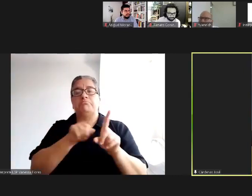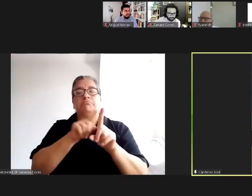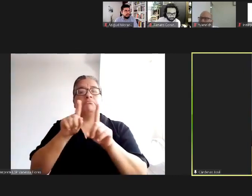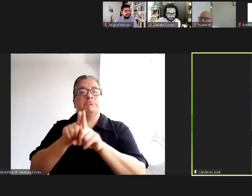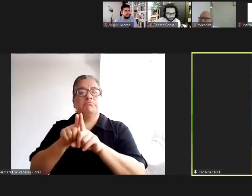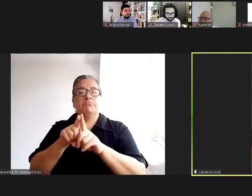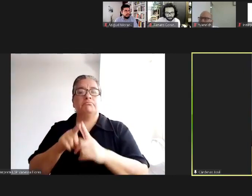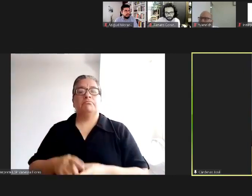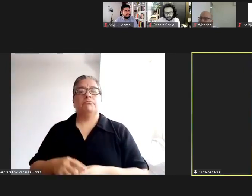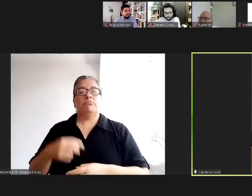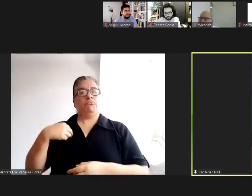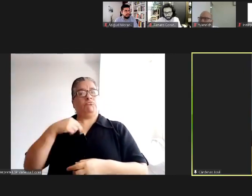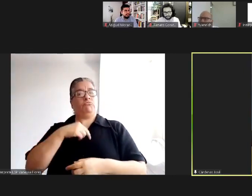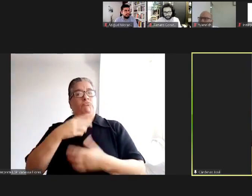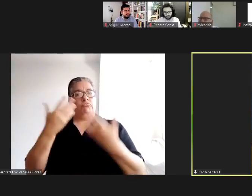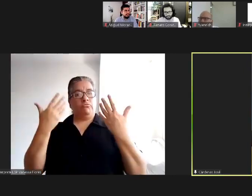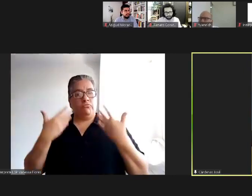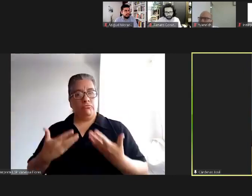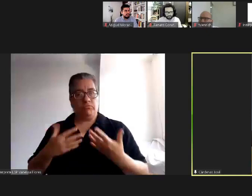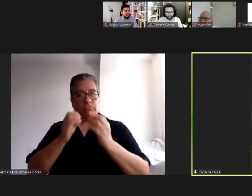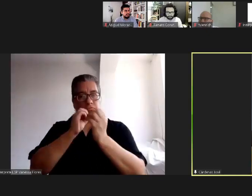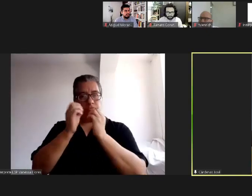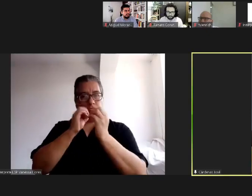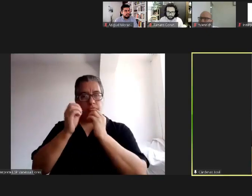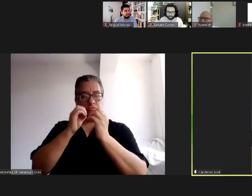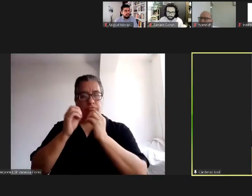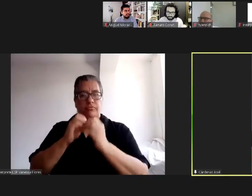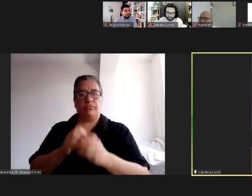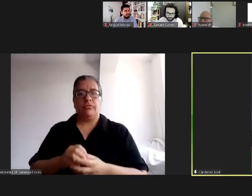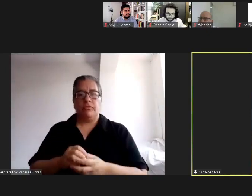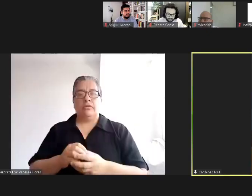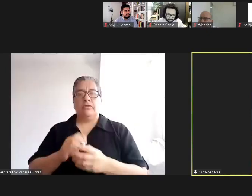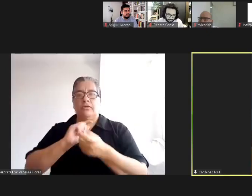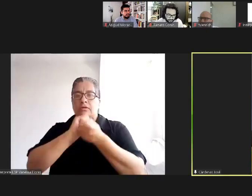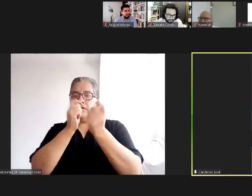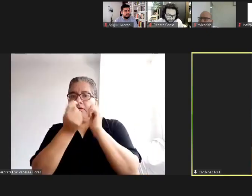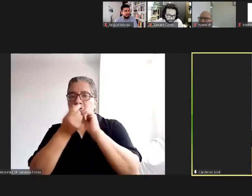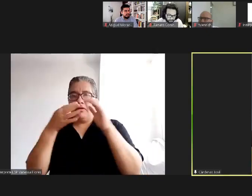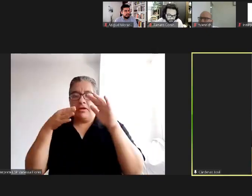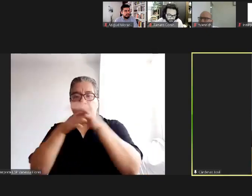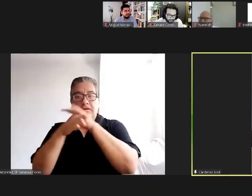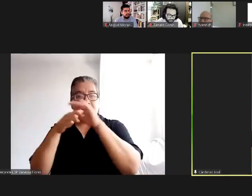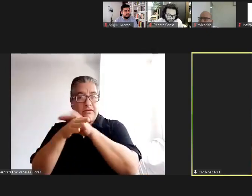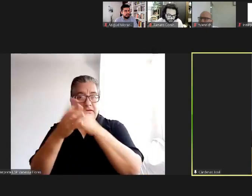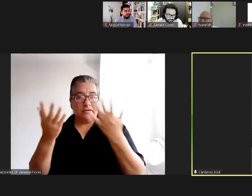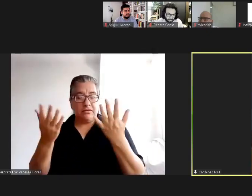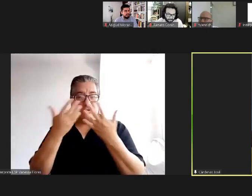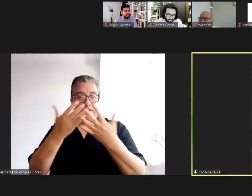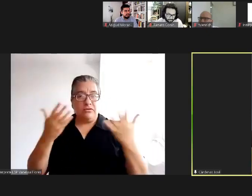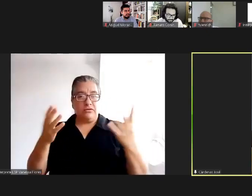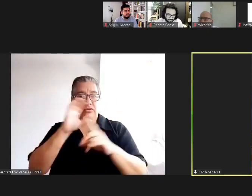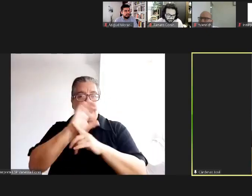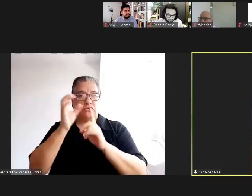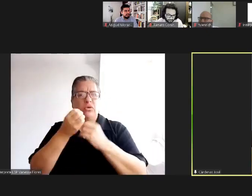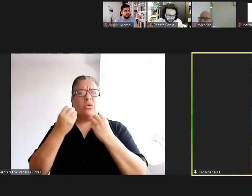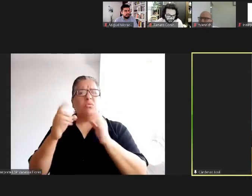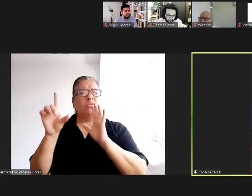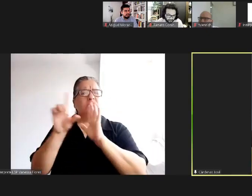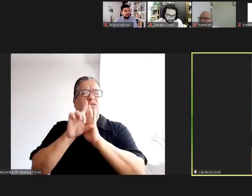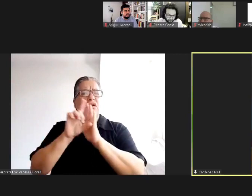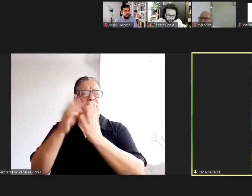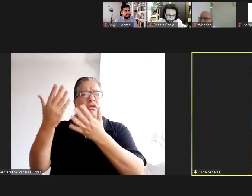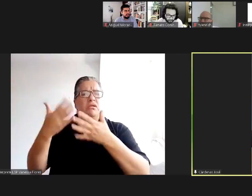quienes somos adaptadores de contenidos culturales para hacerlos accesibles, de que con qué elementos legales y jurídicos